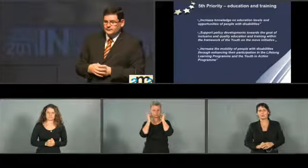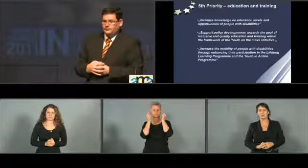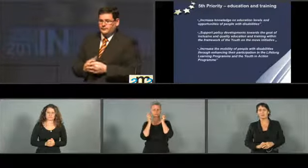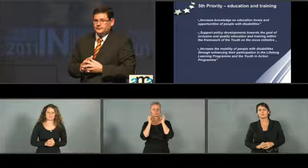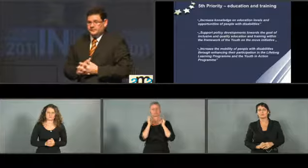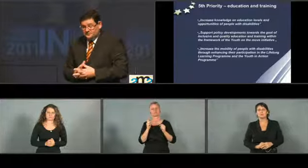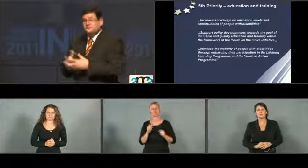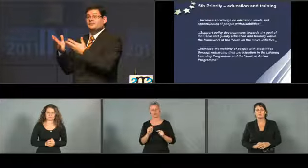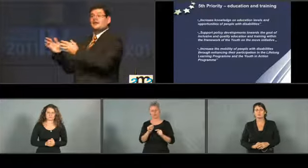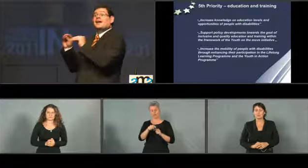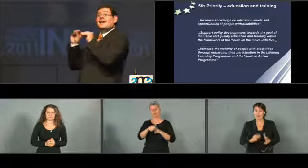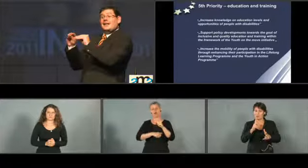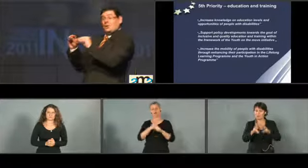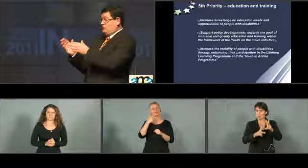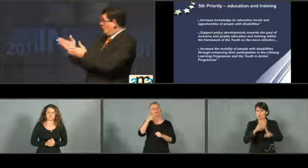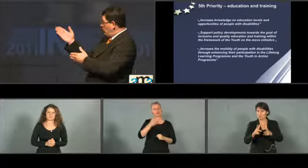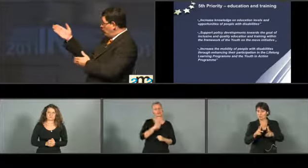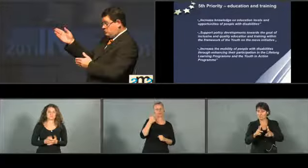dans les textes.